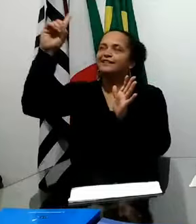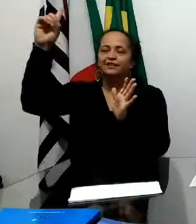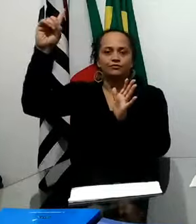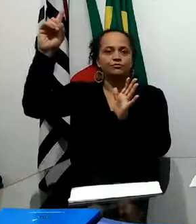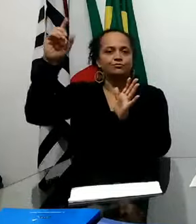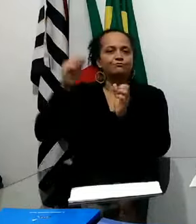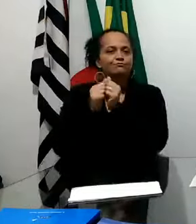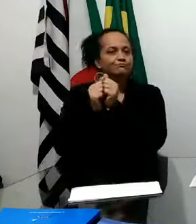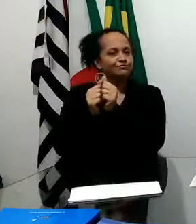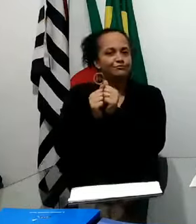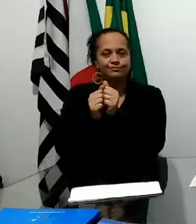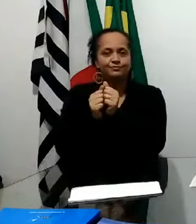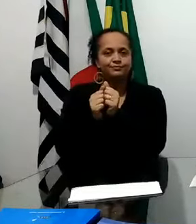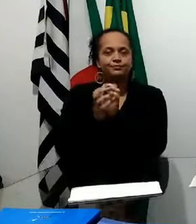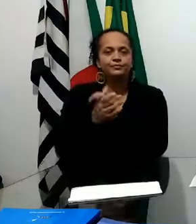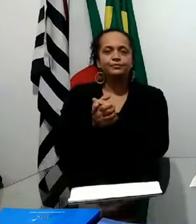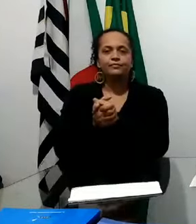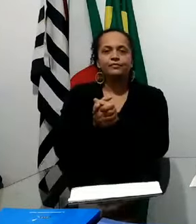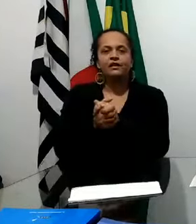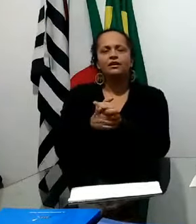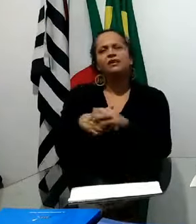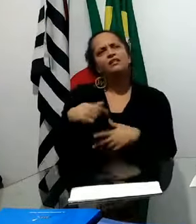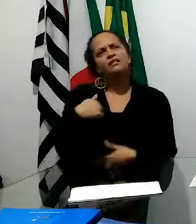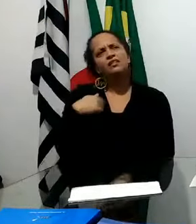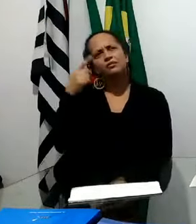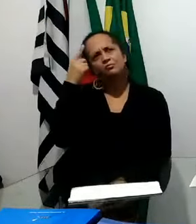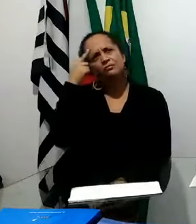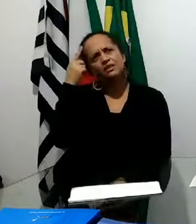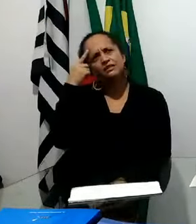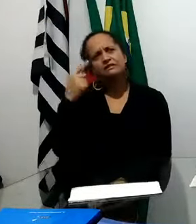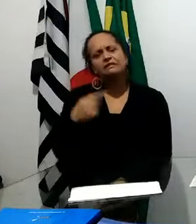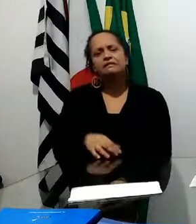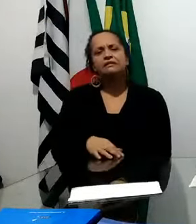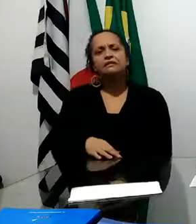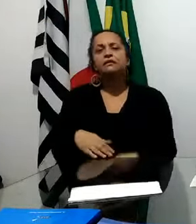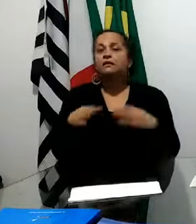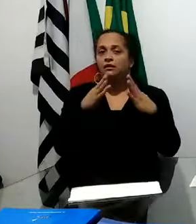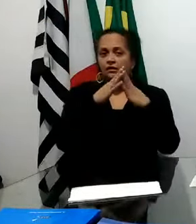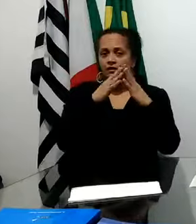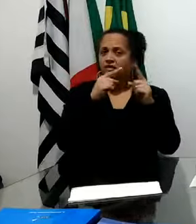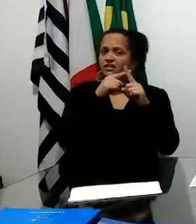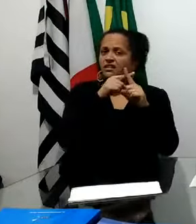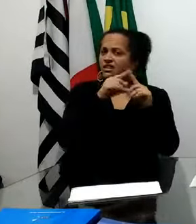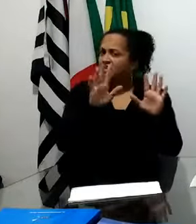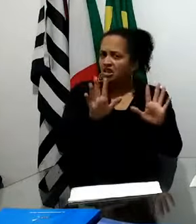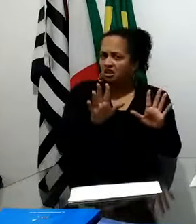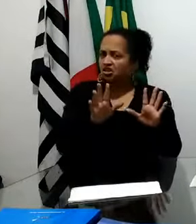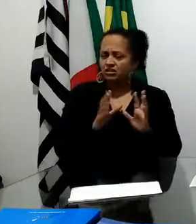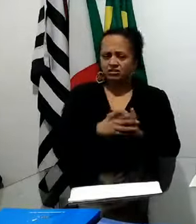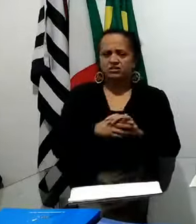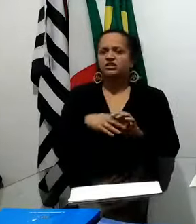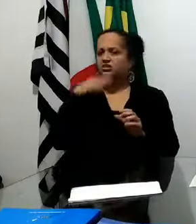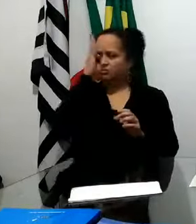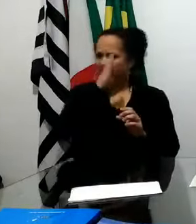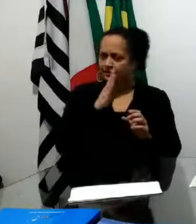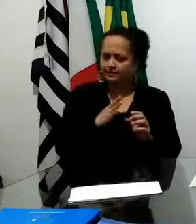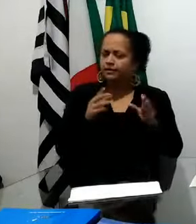espirituais. Mas eu fico pensando, a igreja evangélica, né, não só no Brasil como no